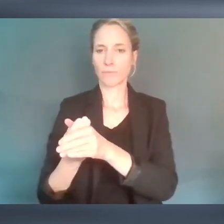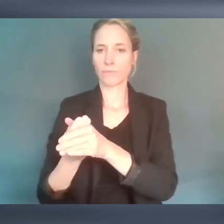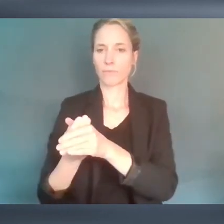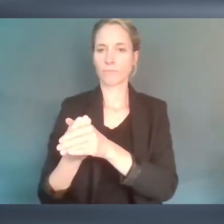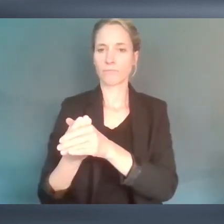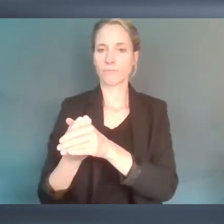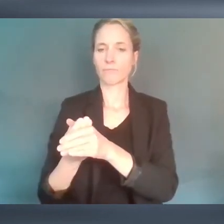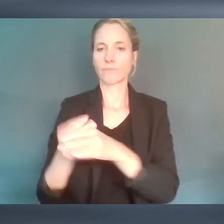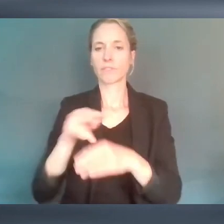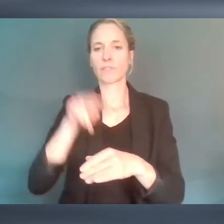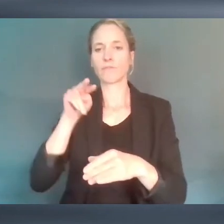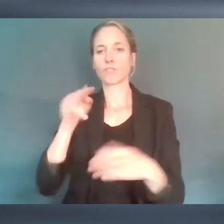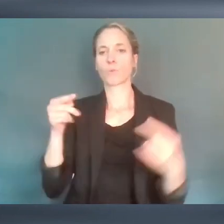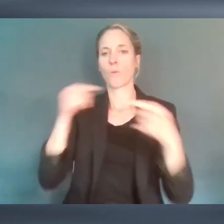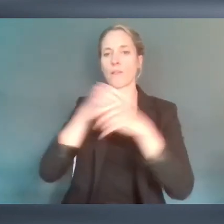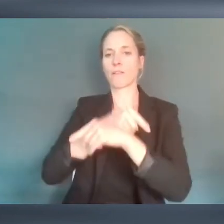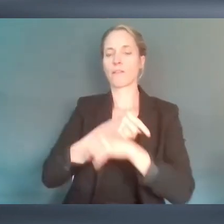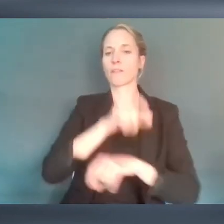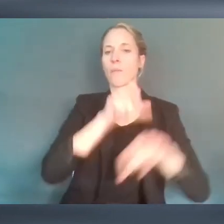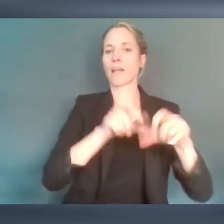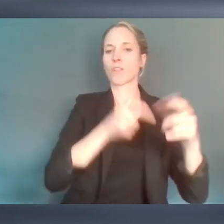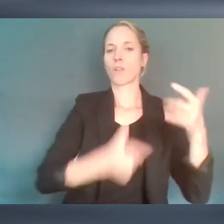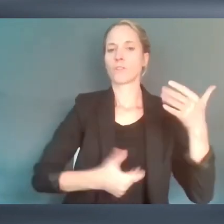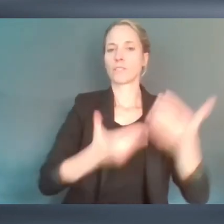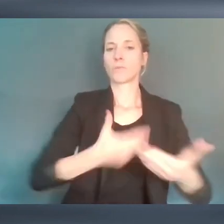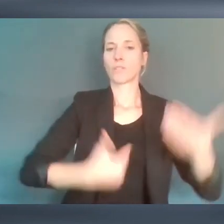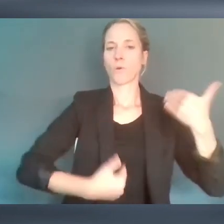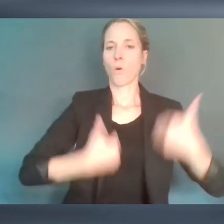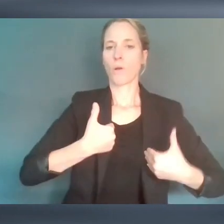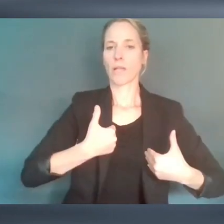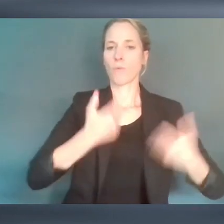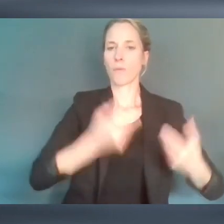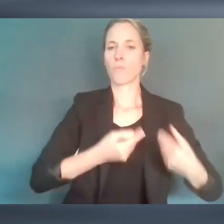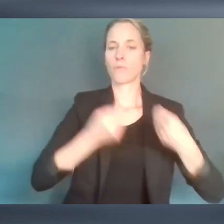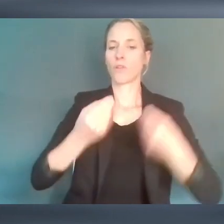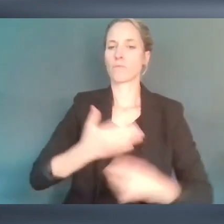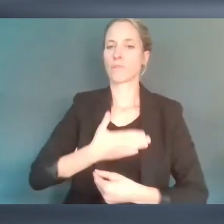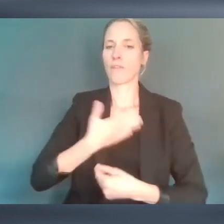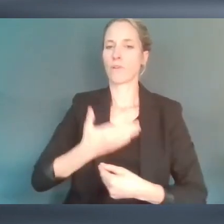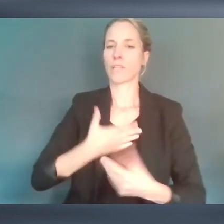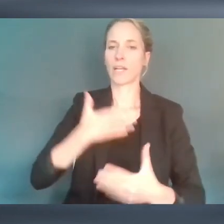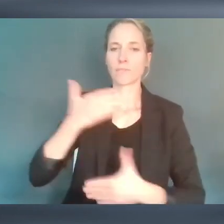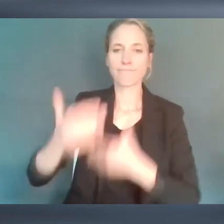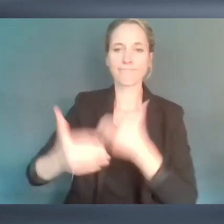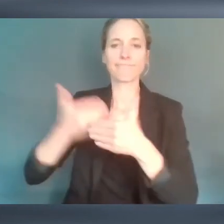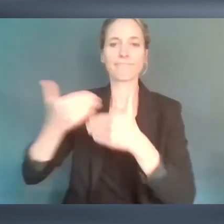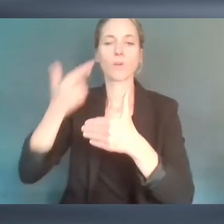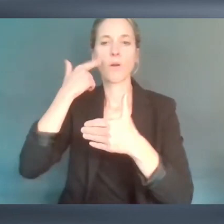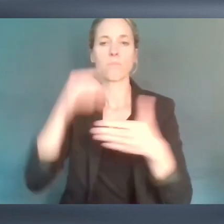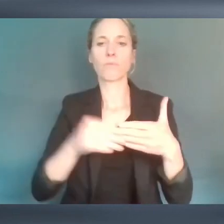chose au développement du leadership inclusif, sous-entendu comme un bon outil?